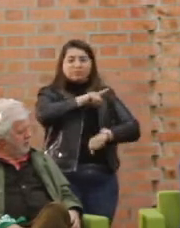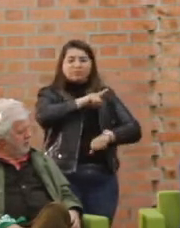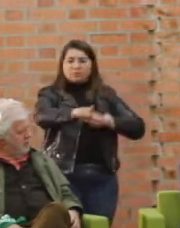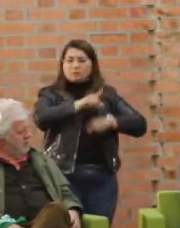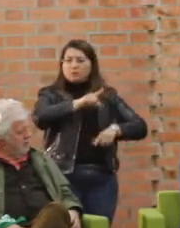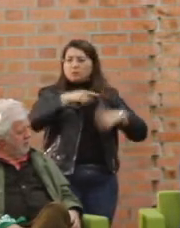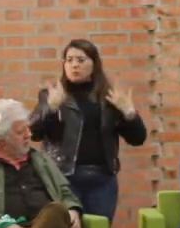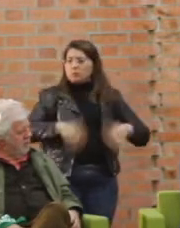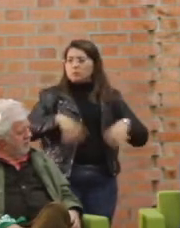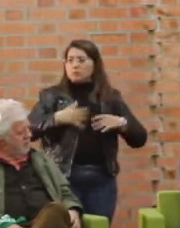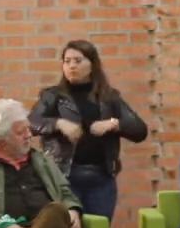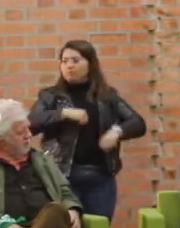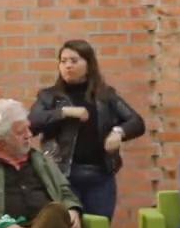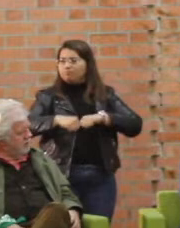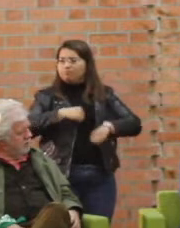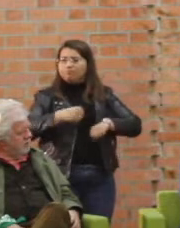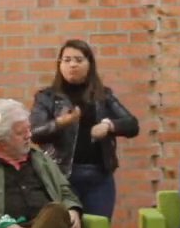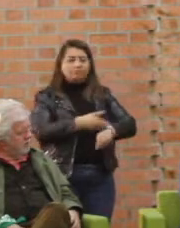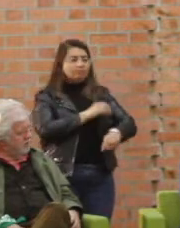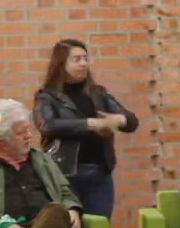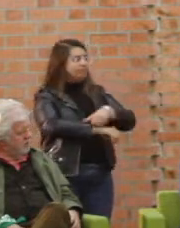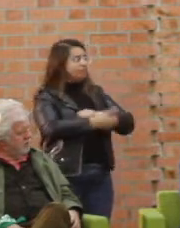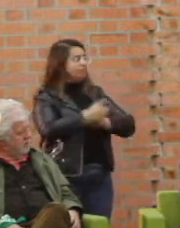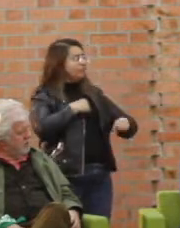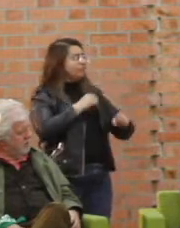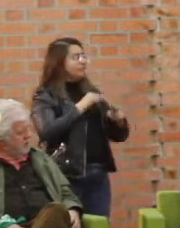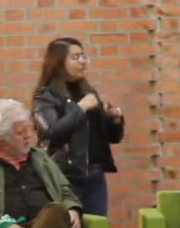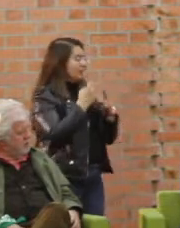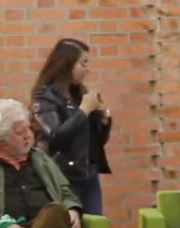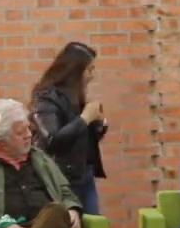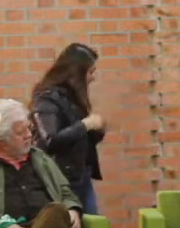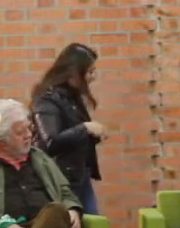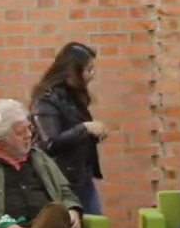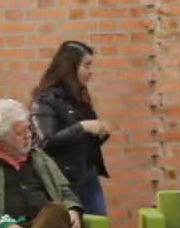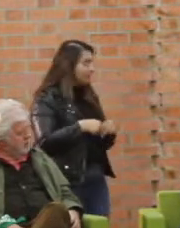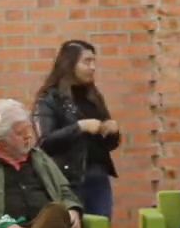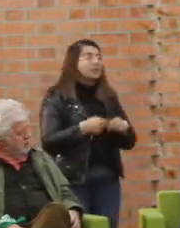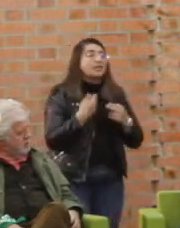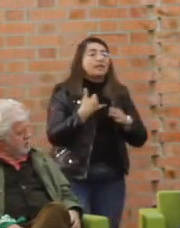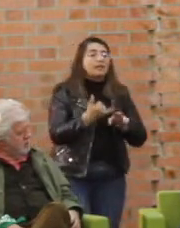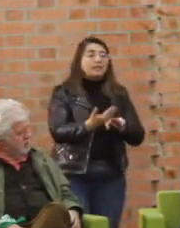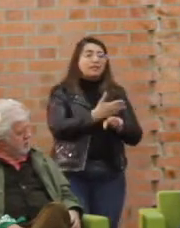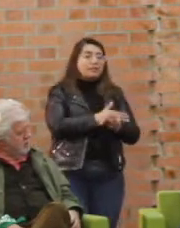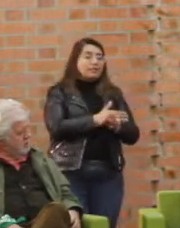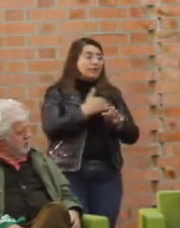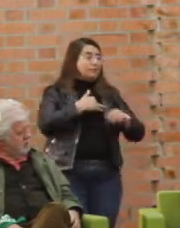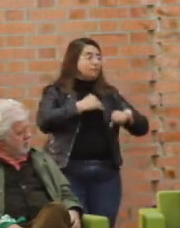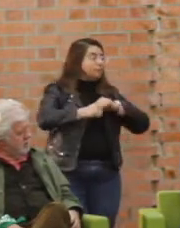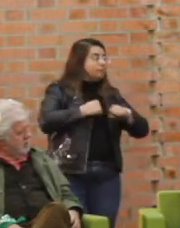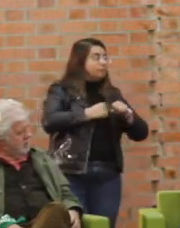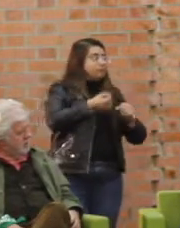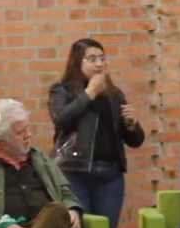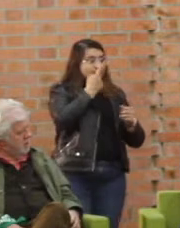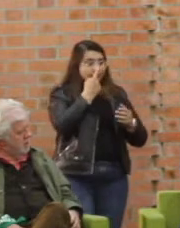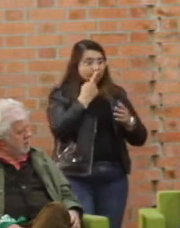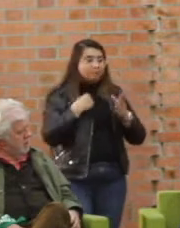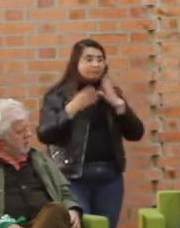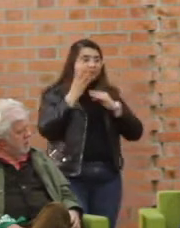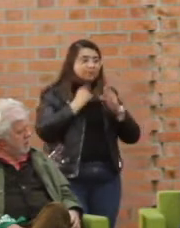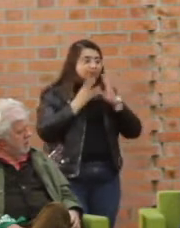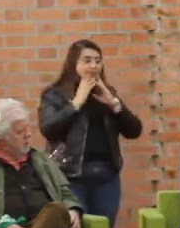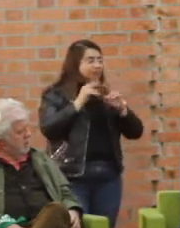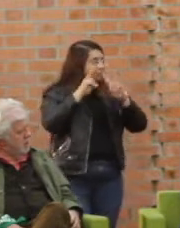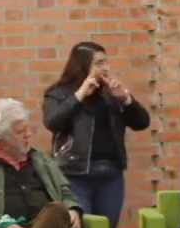desde el arte para abordar la sexualidad y el género y además has explorado procesos de creación desde una perspectiva